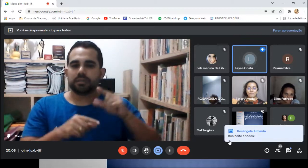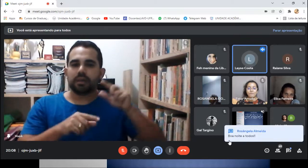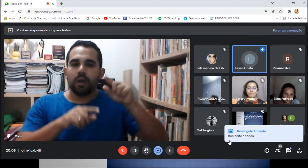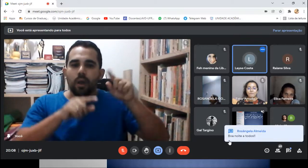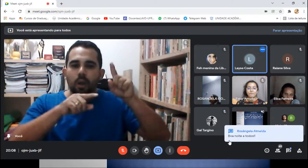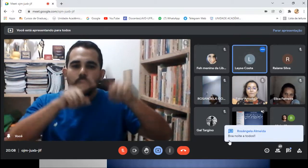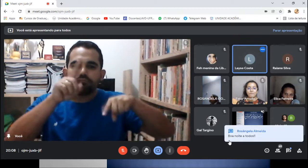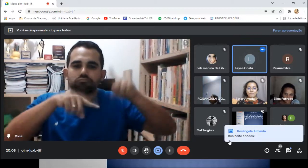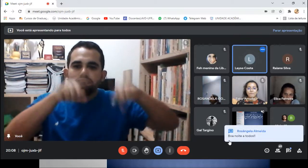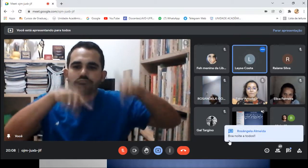são?